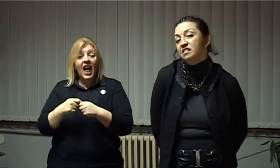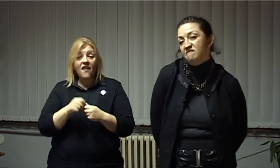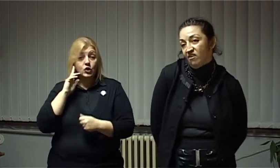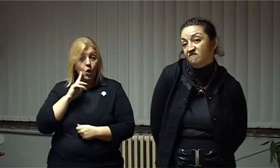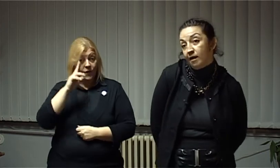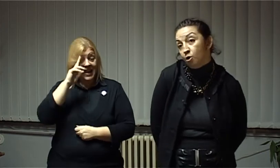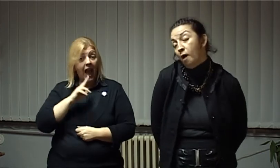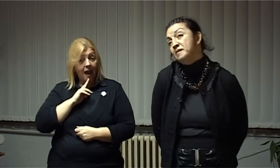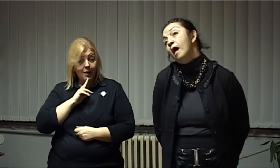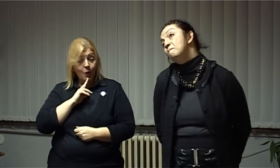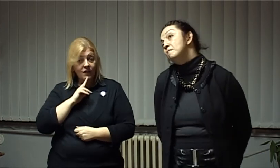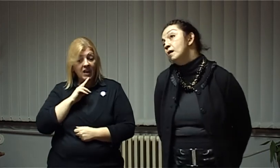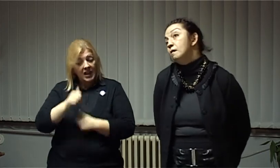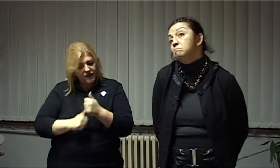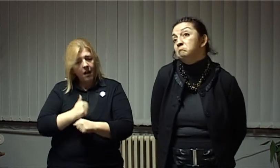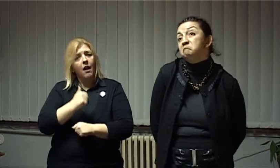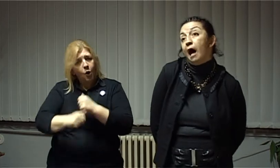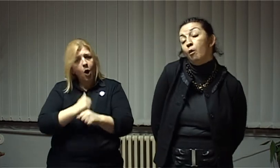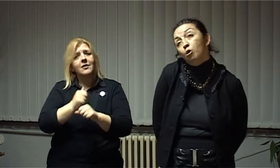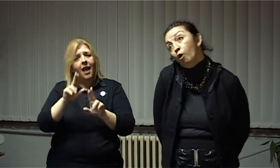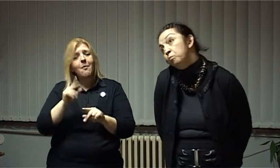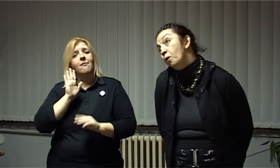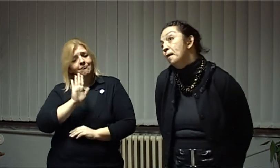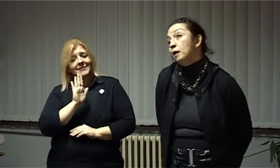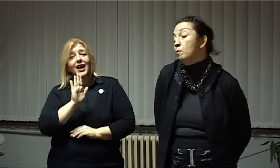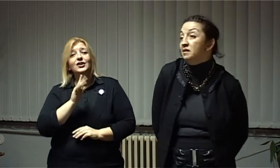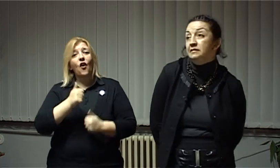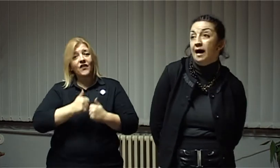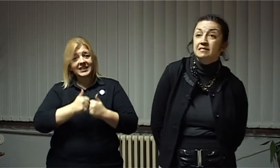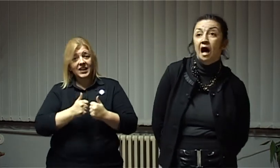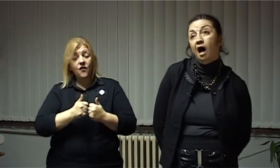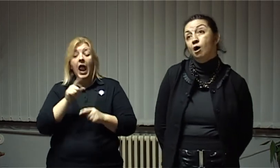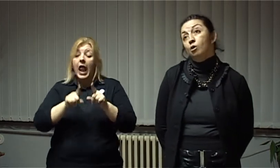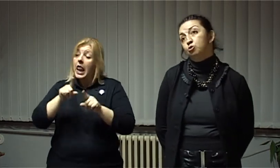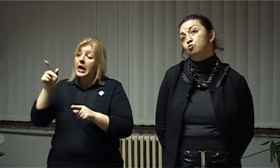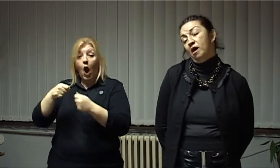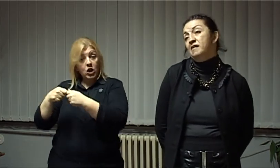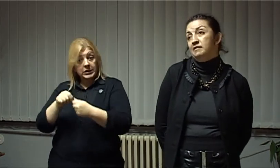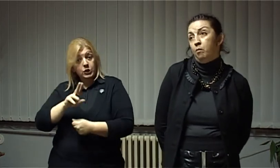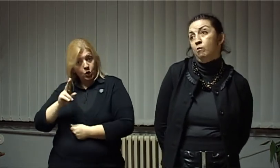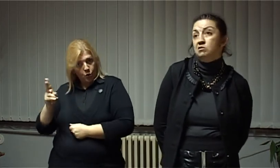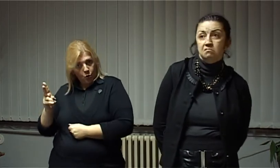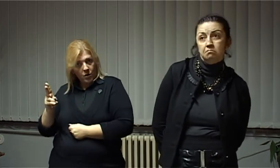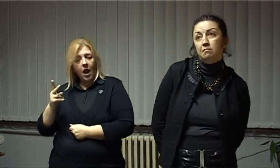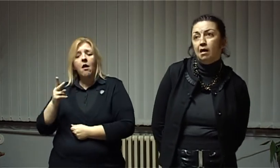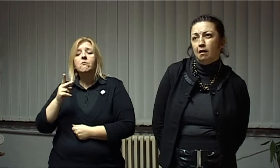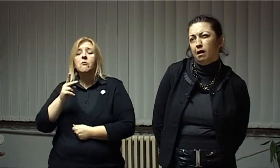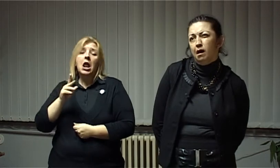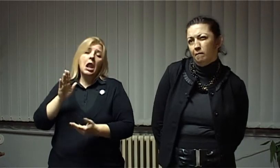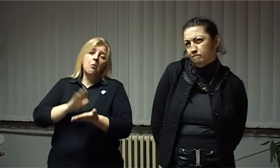svoj festival svake godine. Tako je poneka organizacija Udruženja za pomoć